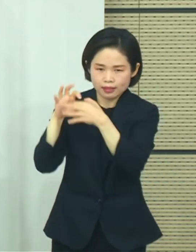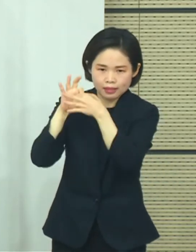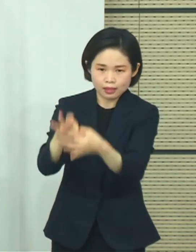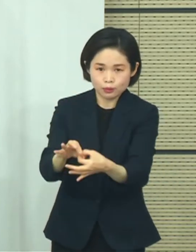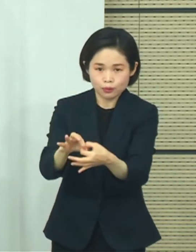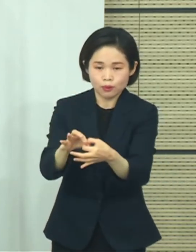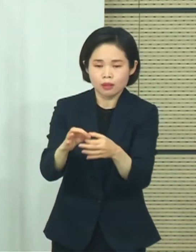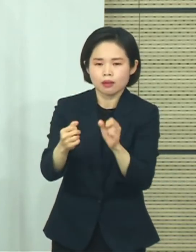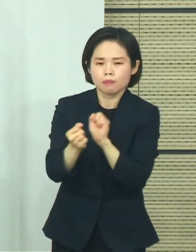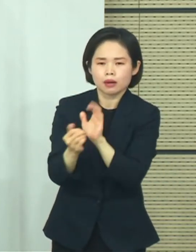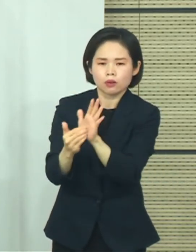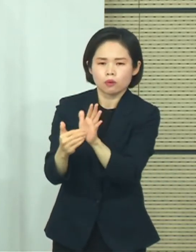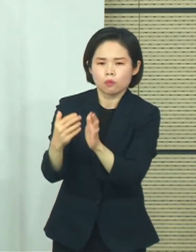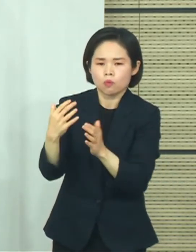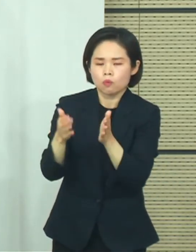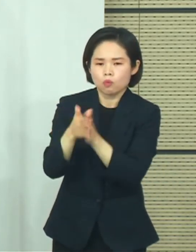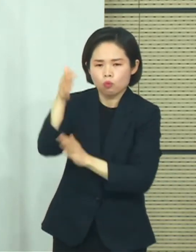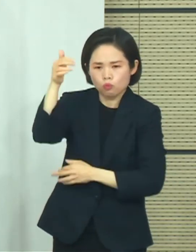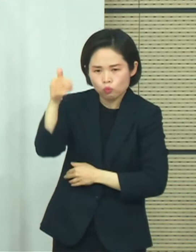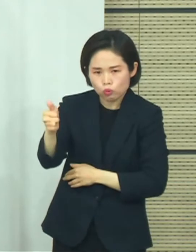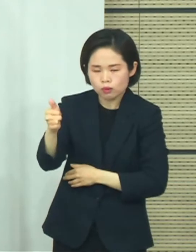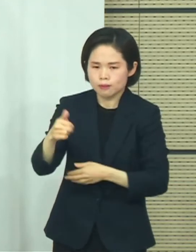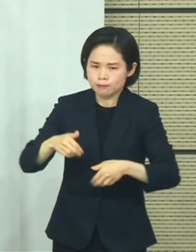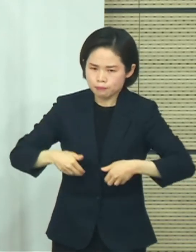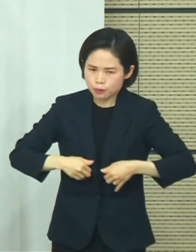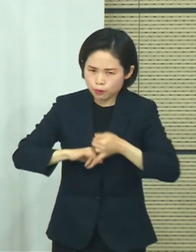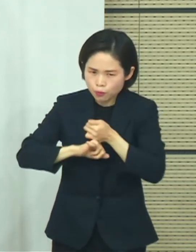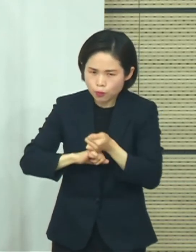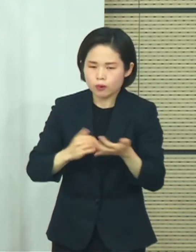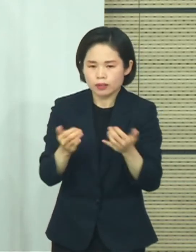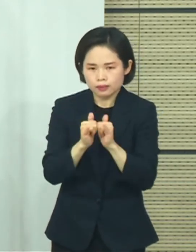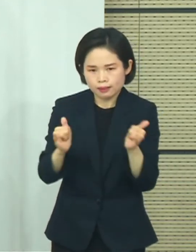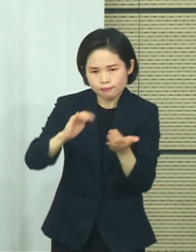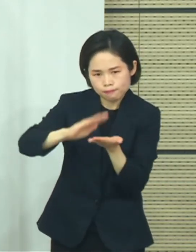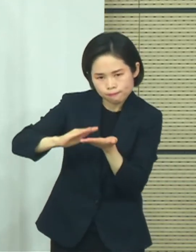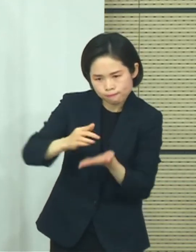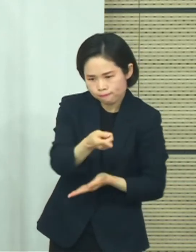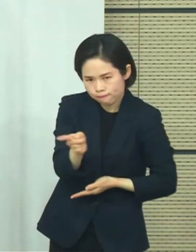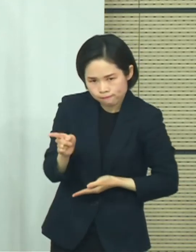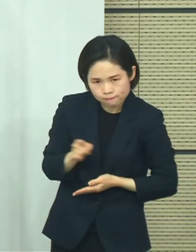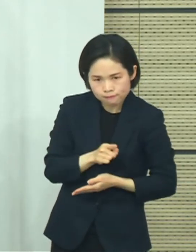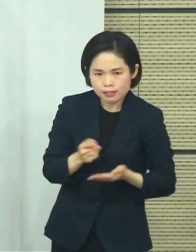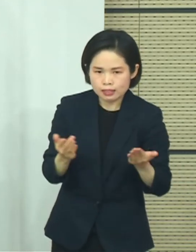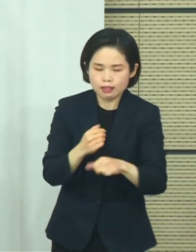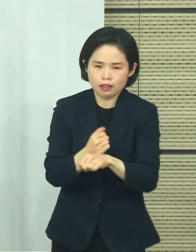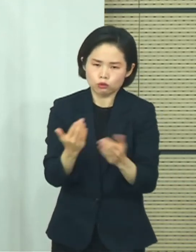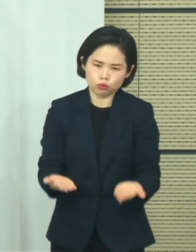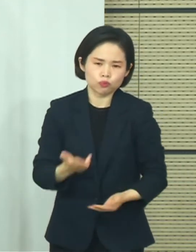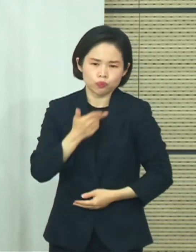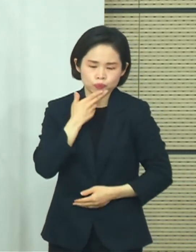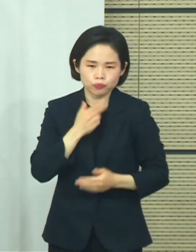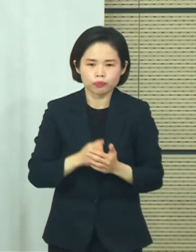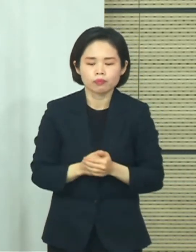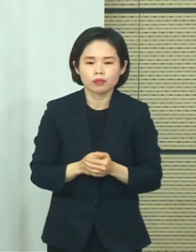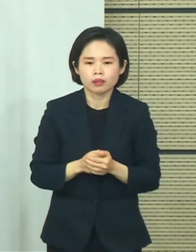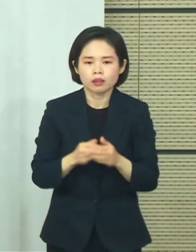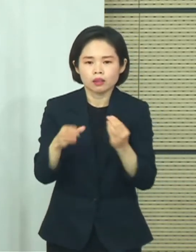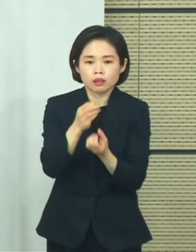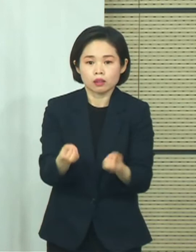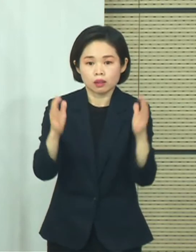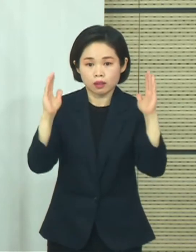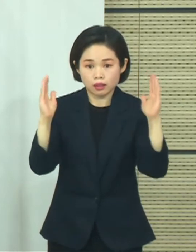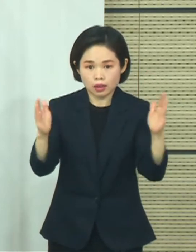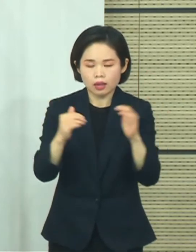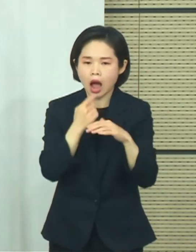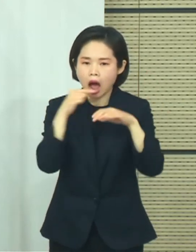당국에 필수 인력도 순환 근무 로 유지 하겠습니다 연휴 기간에도 이용 가능하도록 섬 * 진료소